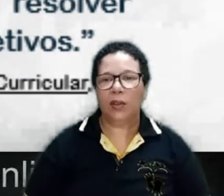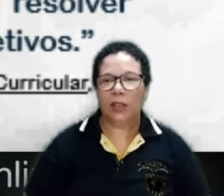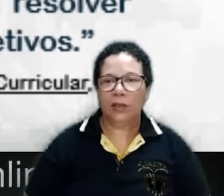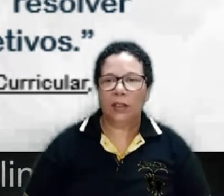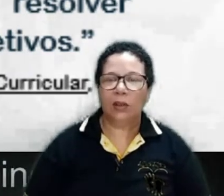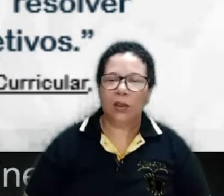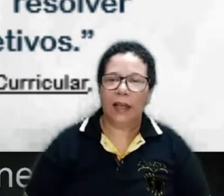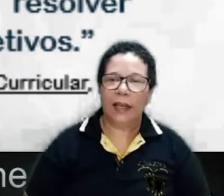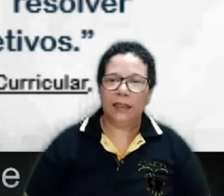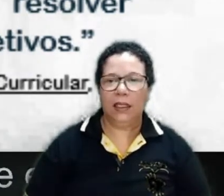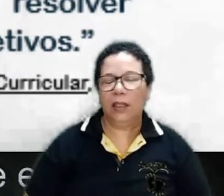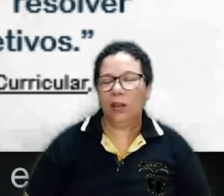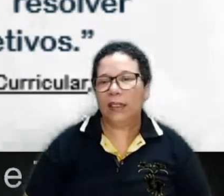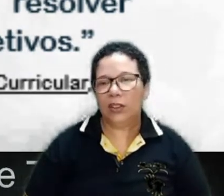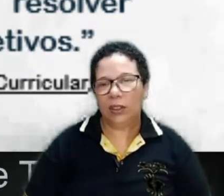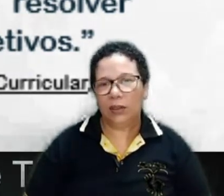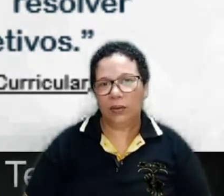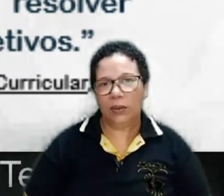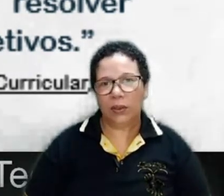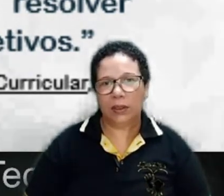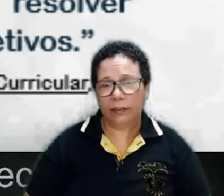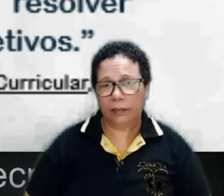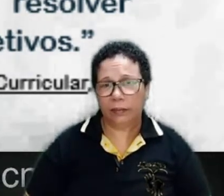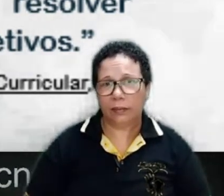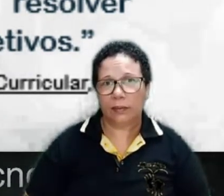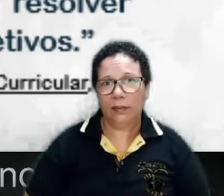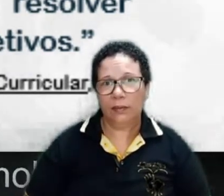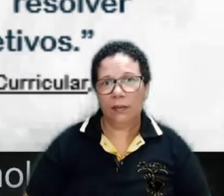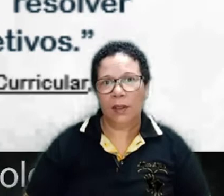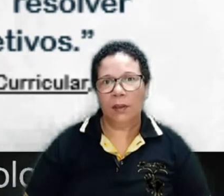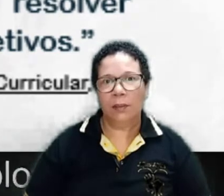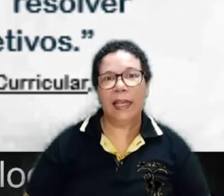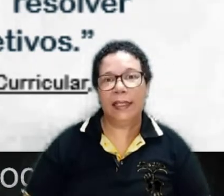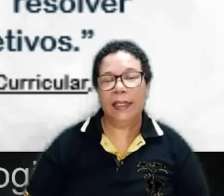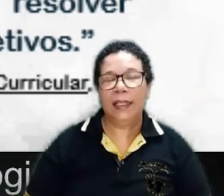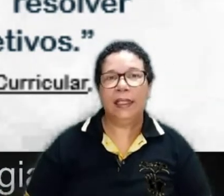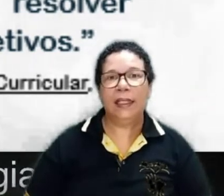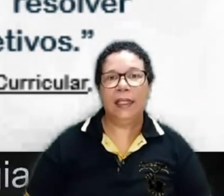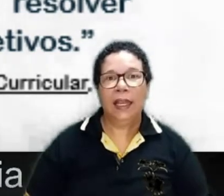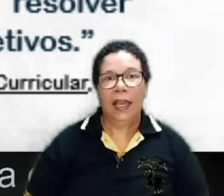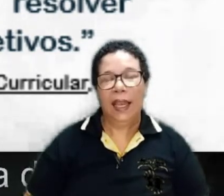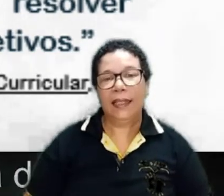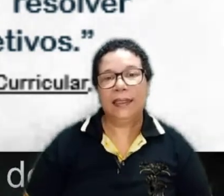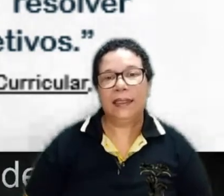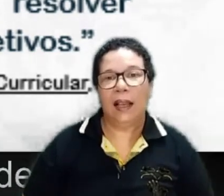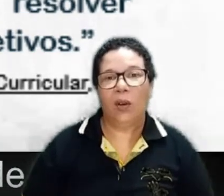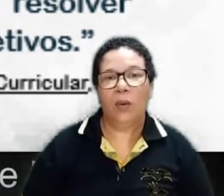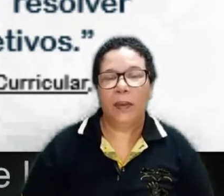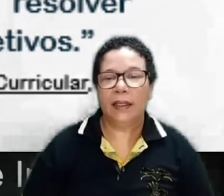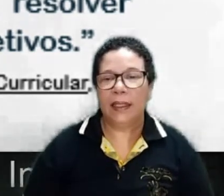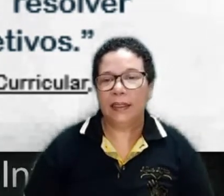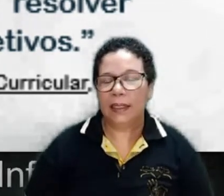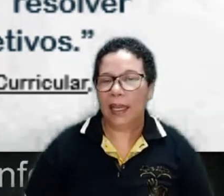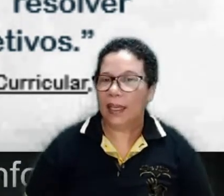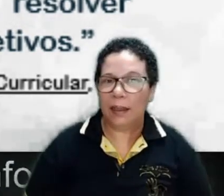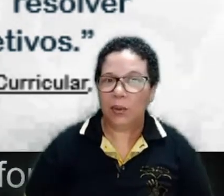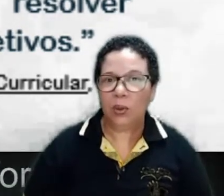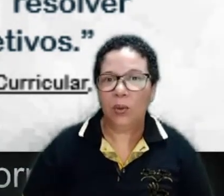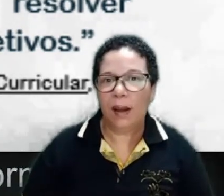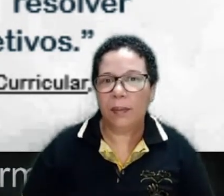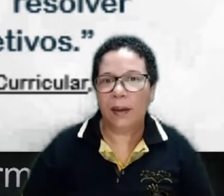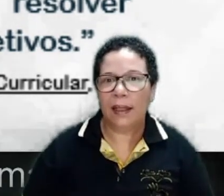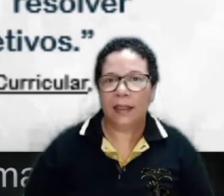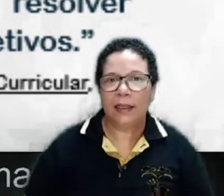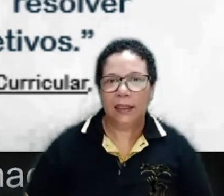desenvolver projetos autorais e coletivos. Percebemos aí que essa competência ela é